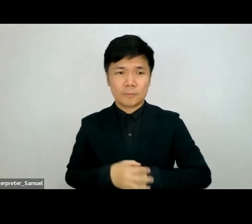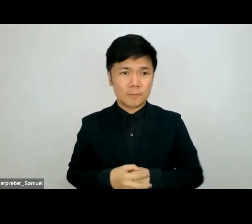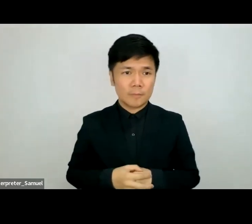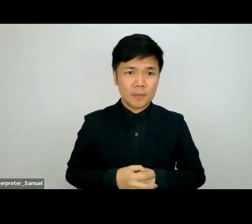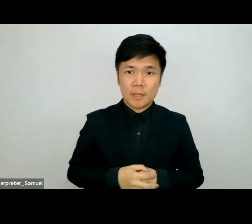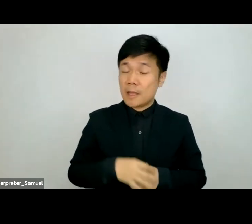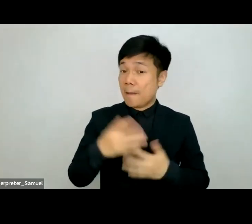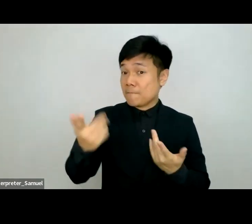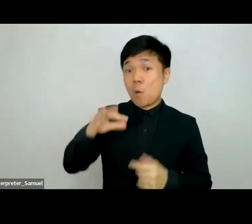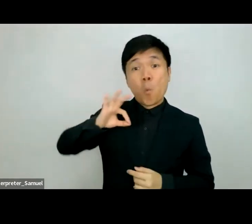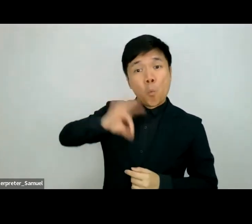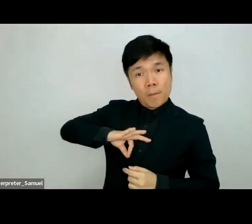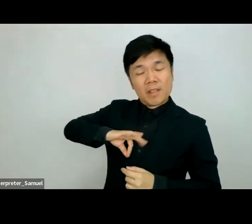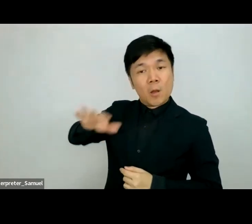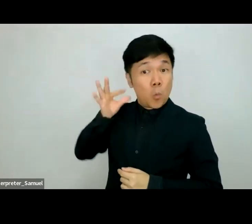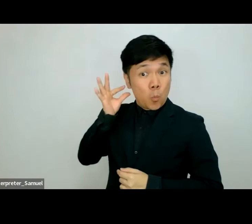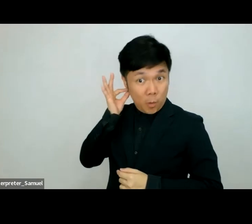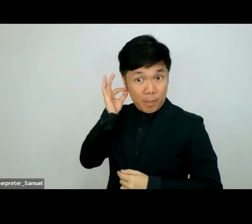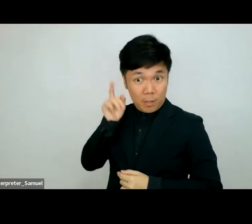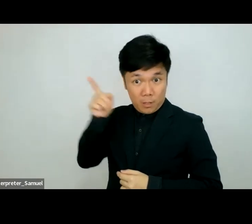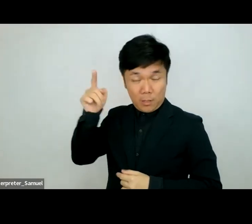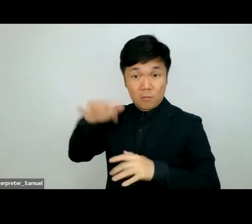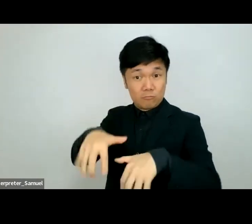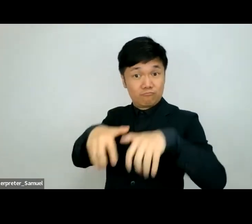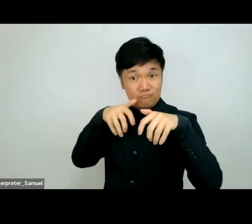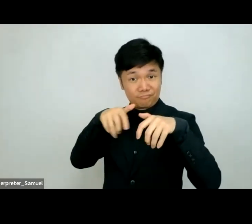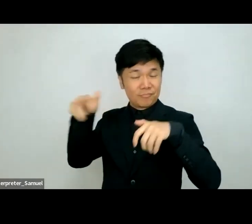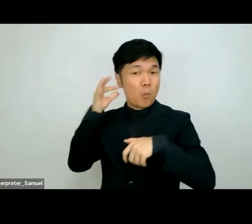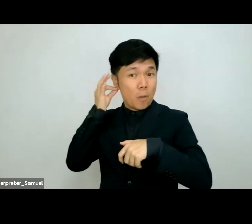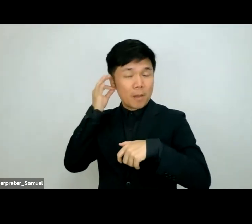parties prenantes